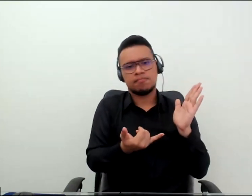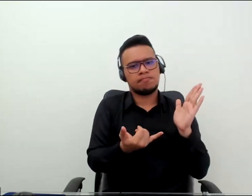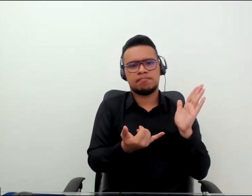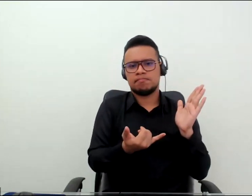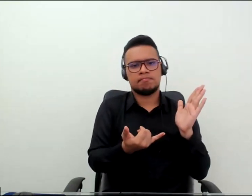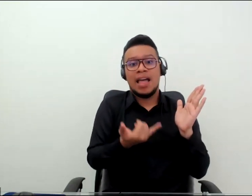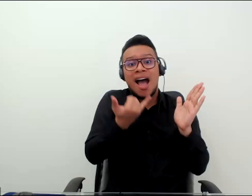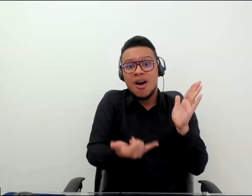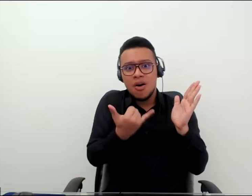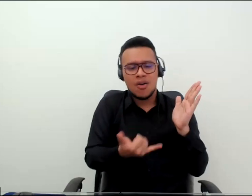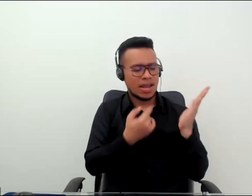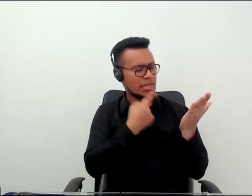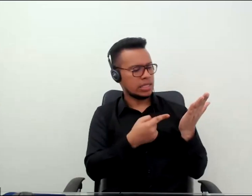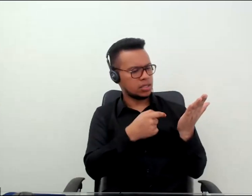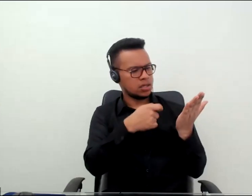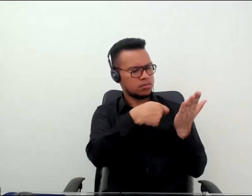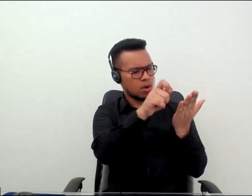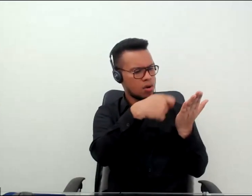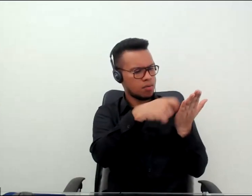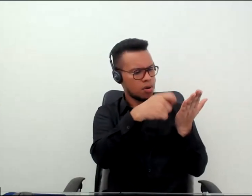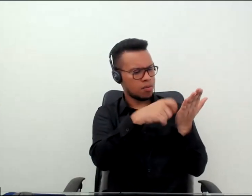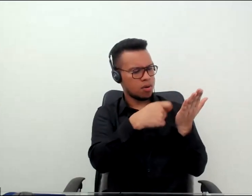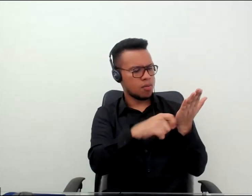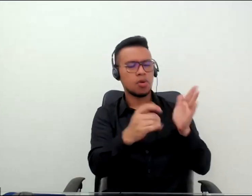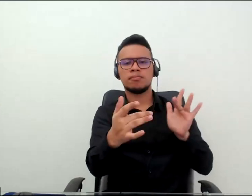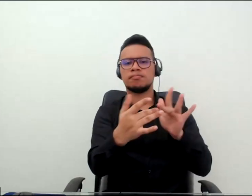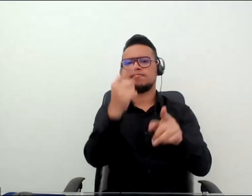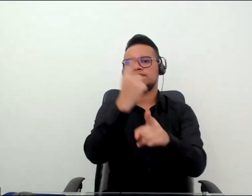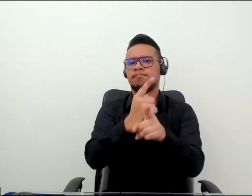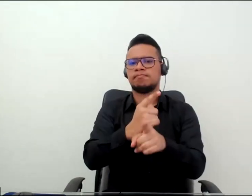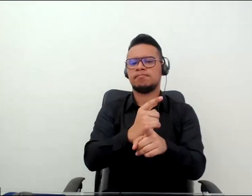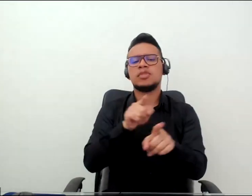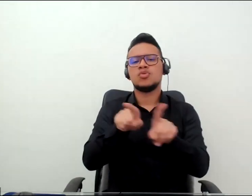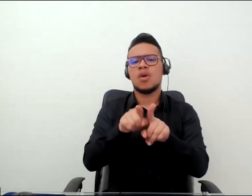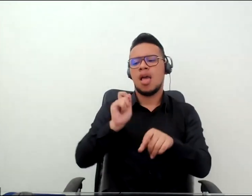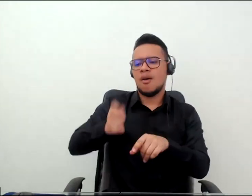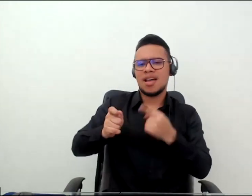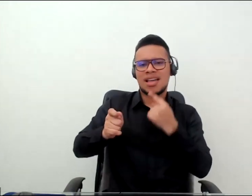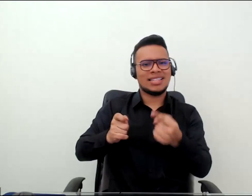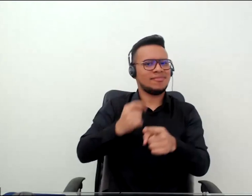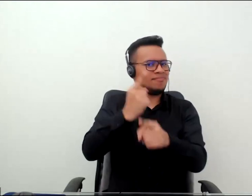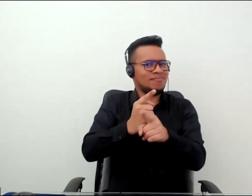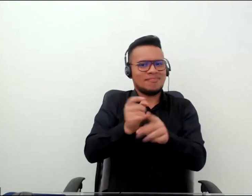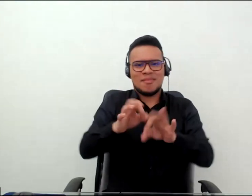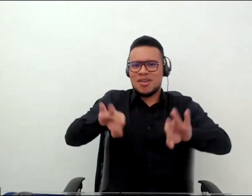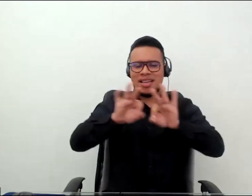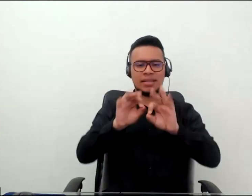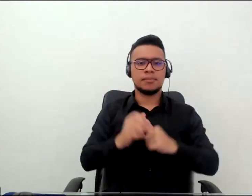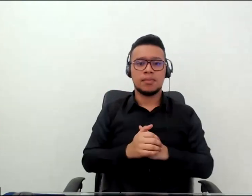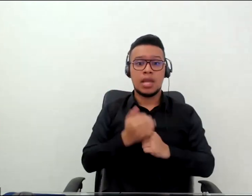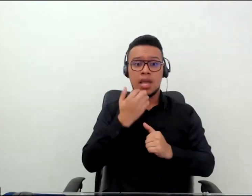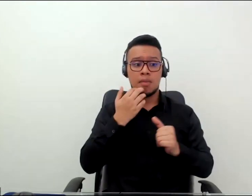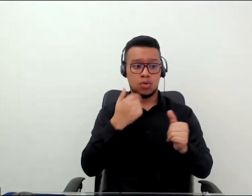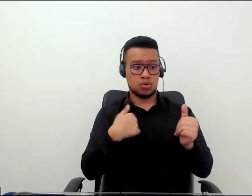los abogados el estricto cumplimiento de la norma porque pues yo les pido que nos entiendan que si nosotros incumplimos este reglamento